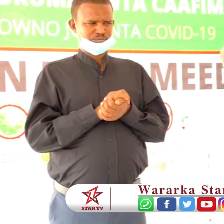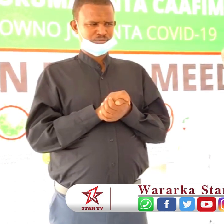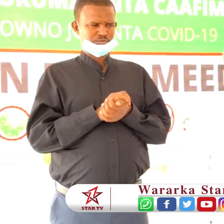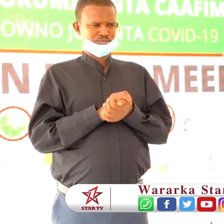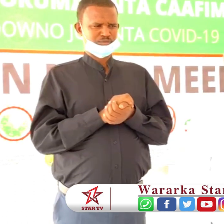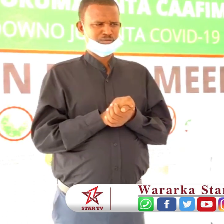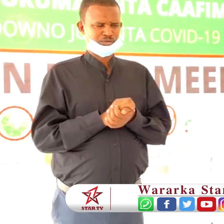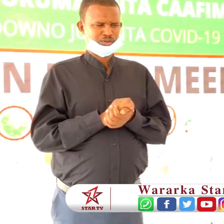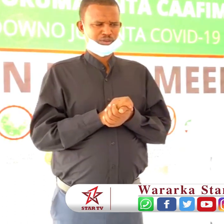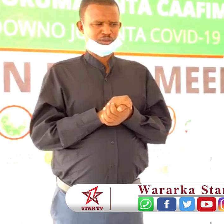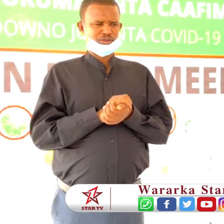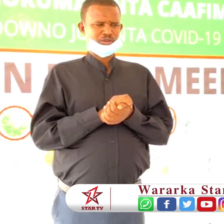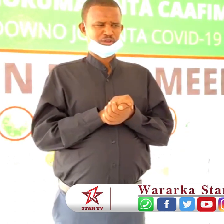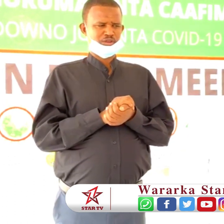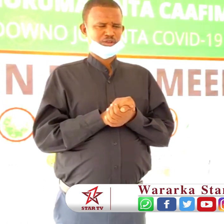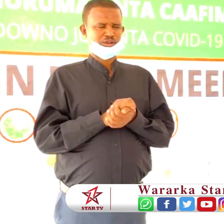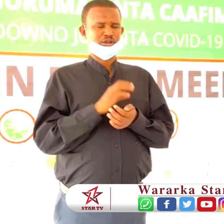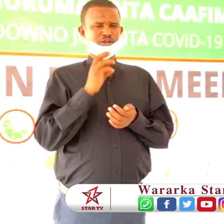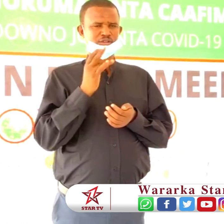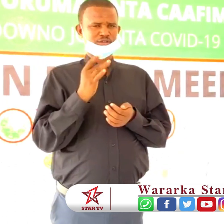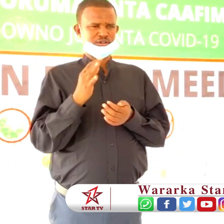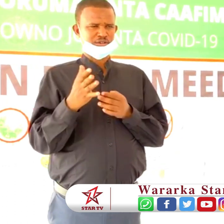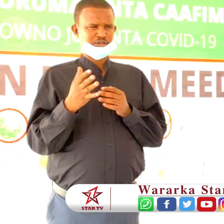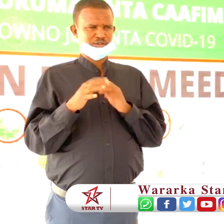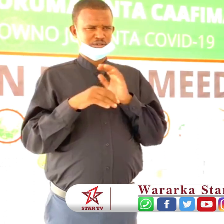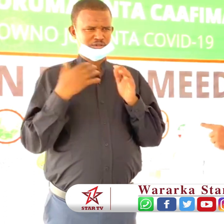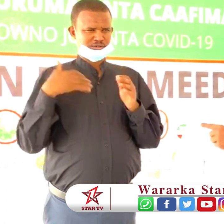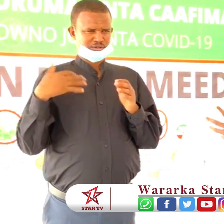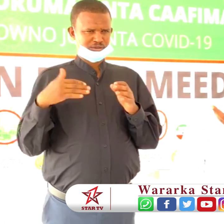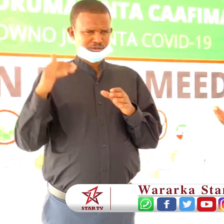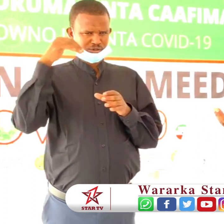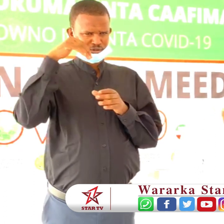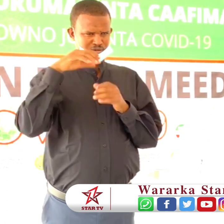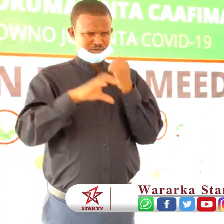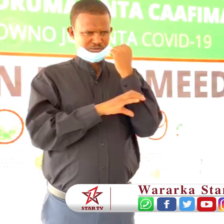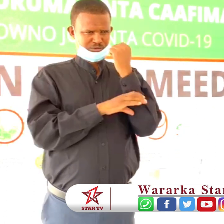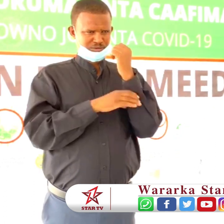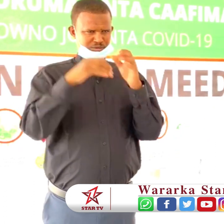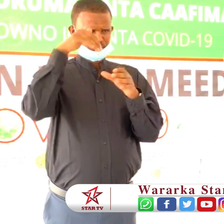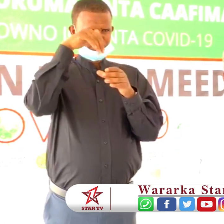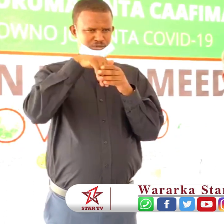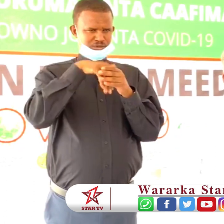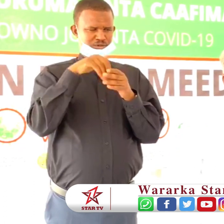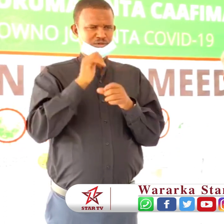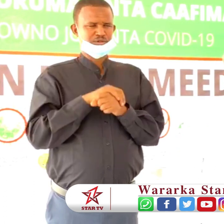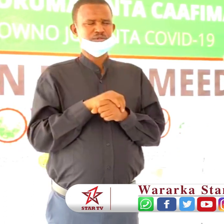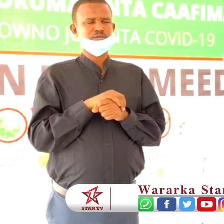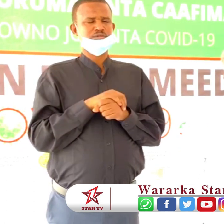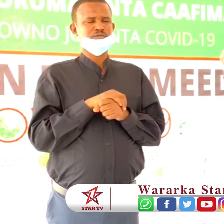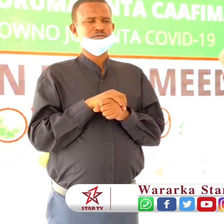Tirada guud ee wadanka dadka soo gala laga eego cudurka inay ogtihiin kala duwan meelo badan oo wadanka laga soo galaa jira,